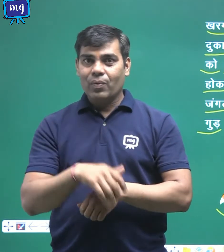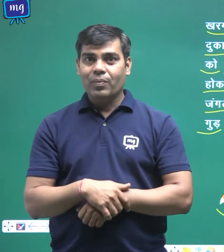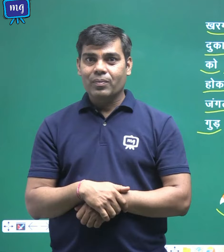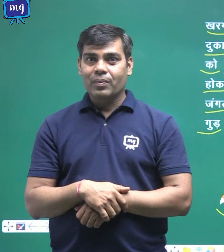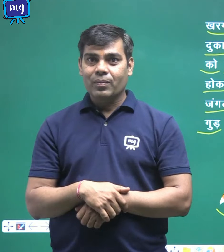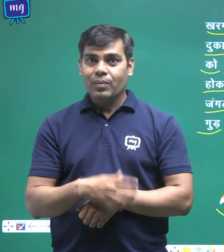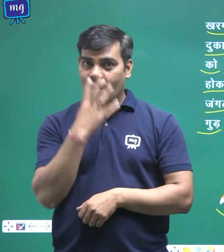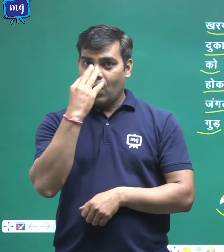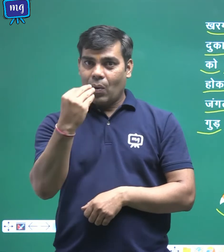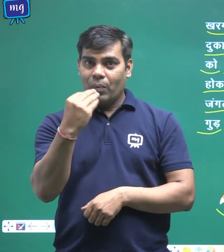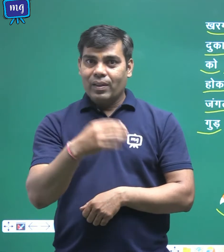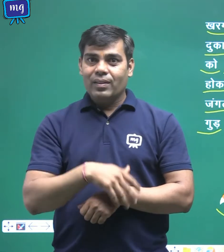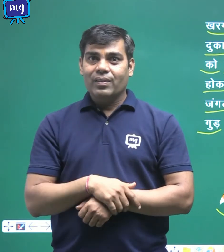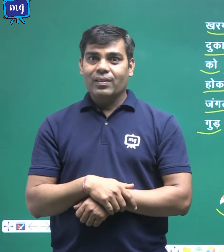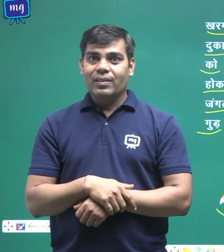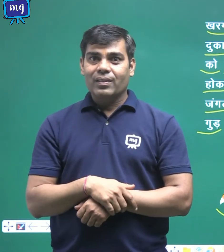लोमड़ी,